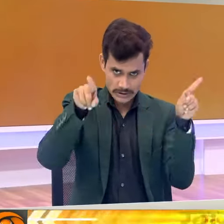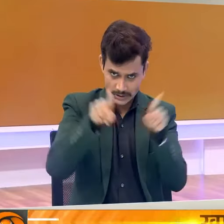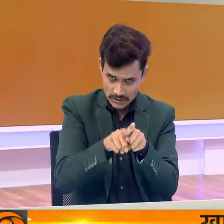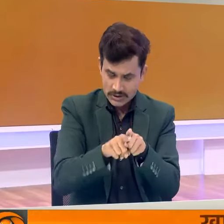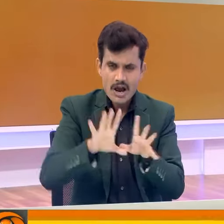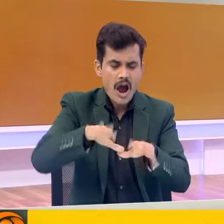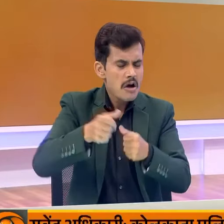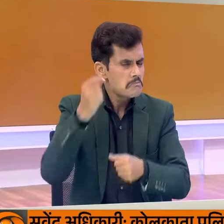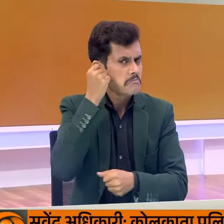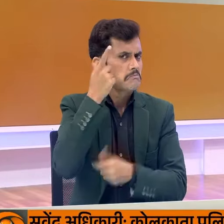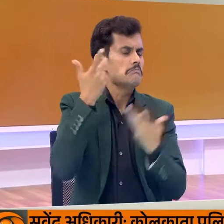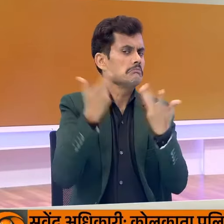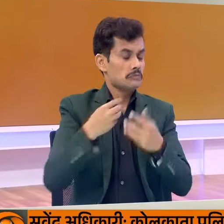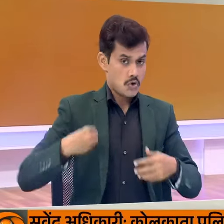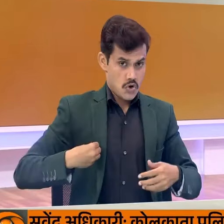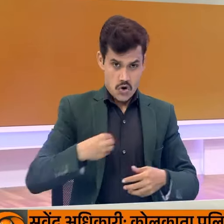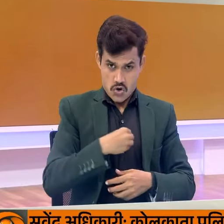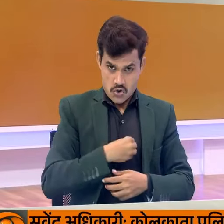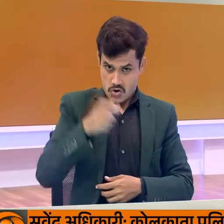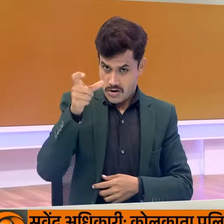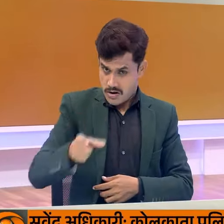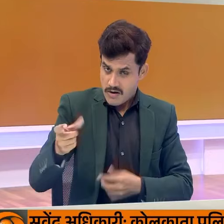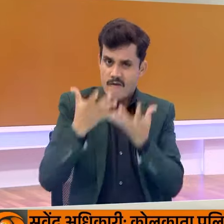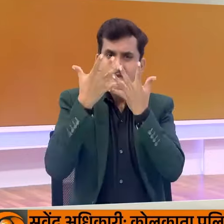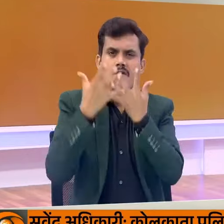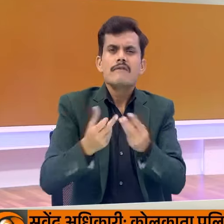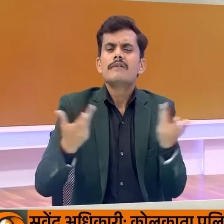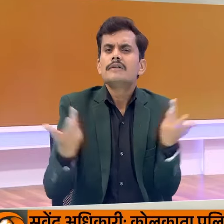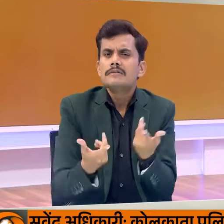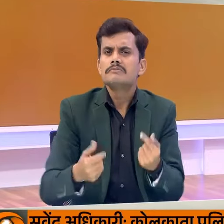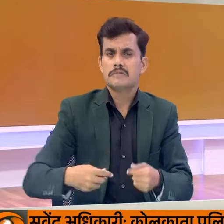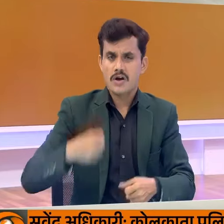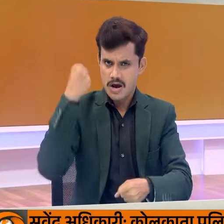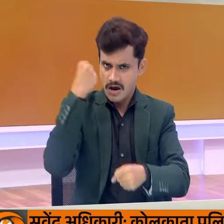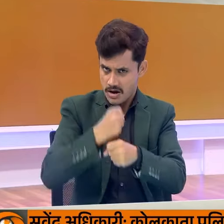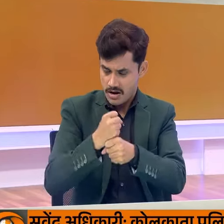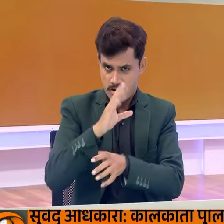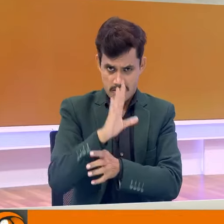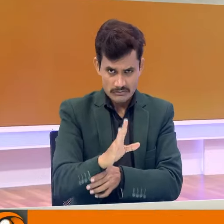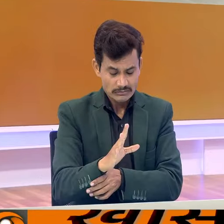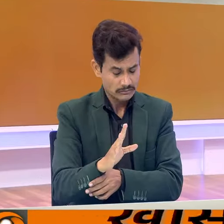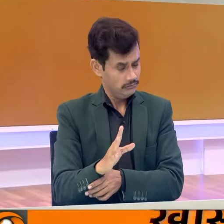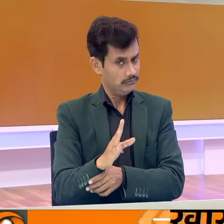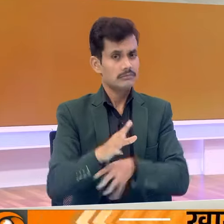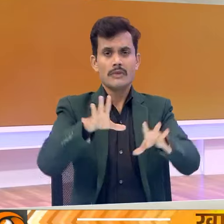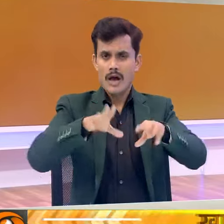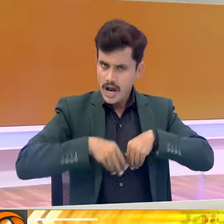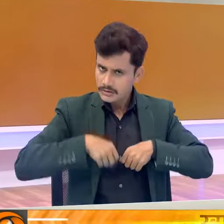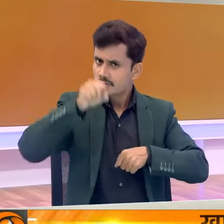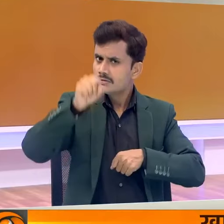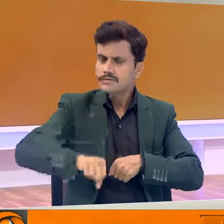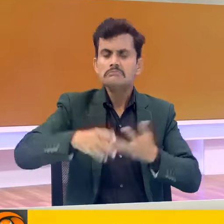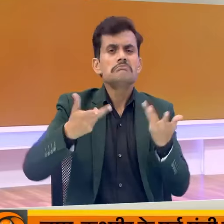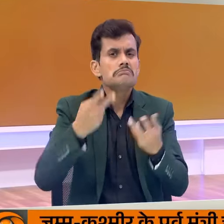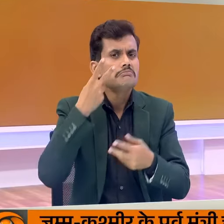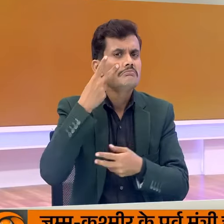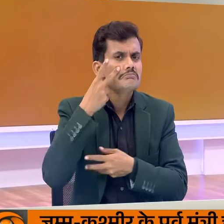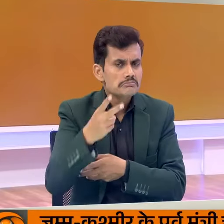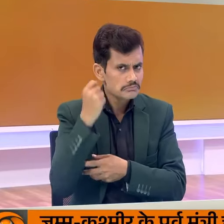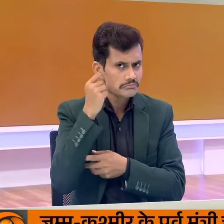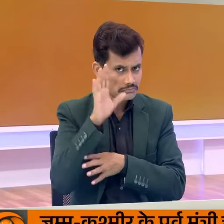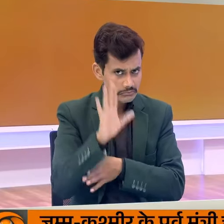में क्या समझा जाए कि जो डॉक्टर्स की मांग है वो सरकार कहीं ना कहीं मांगेगी, मानेगी, पूरा करेगी उनको, समझा